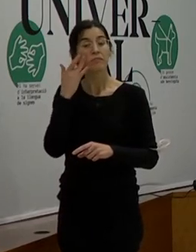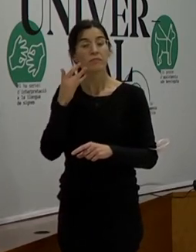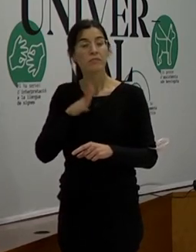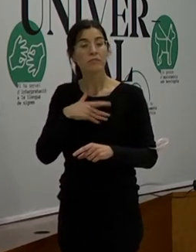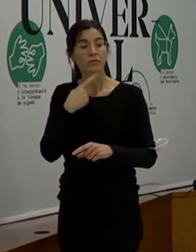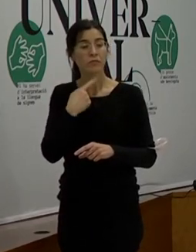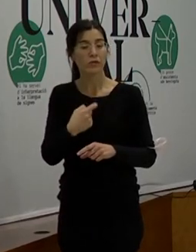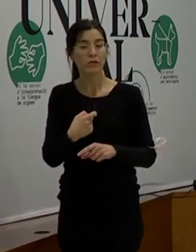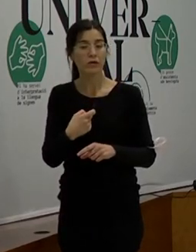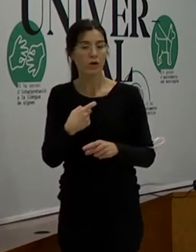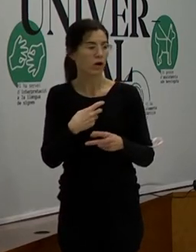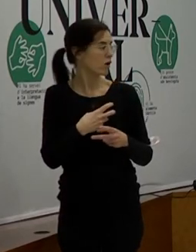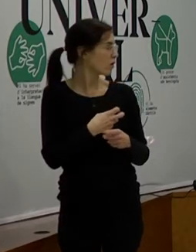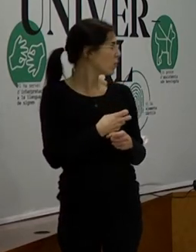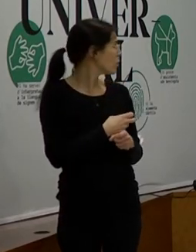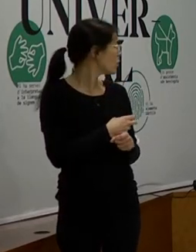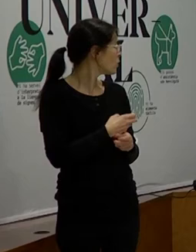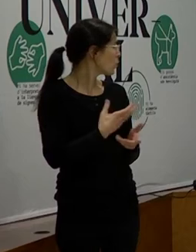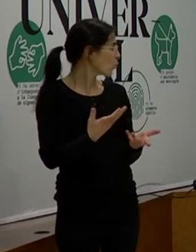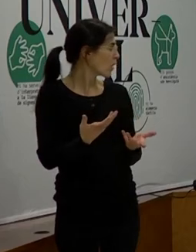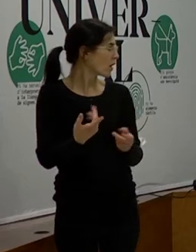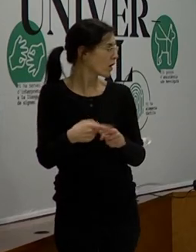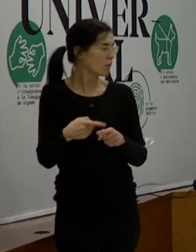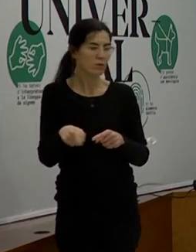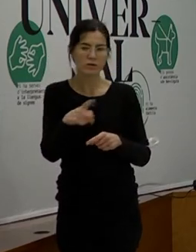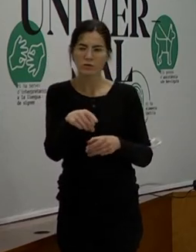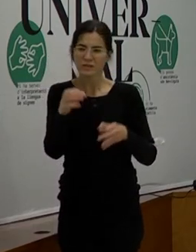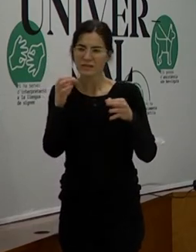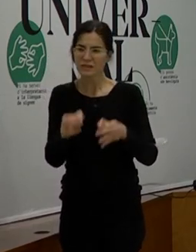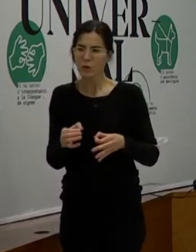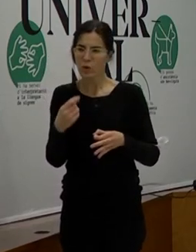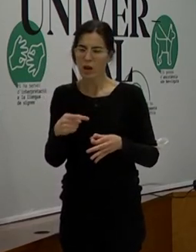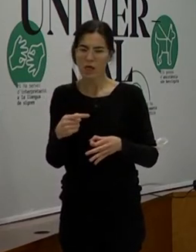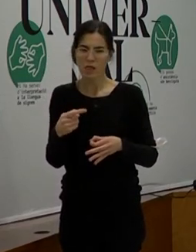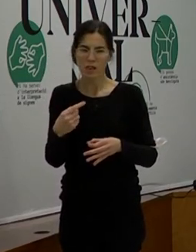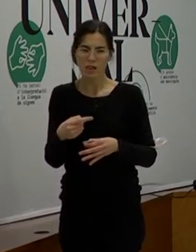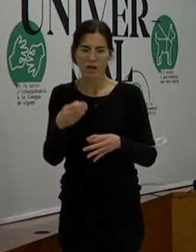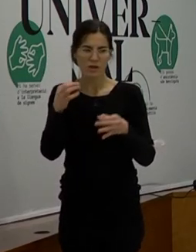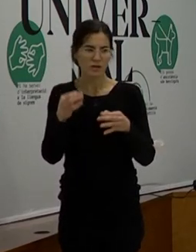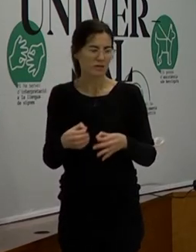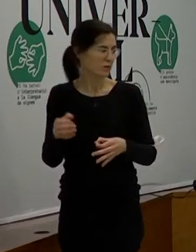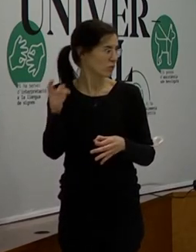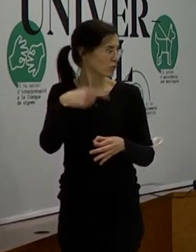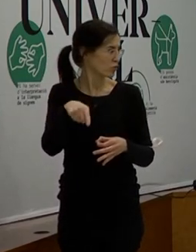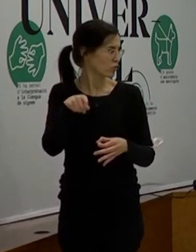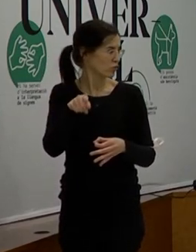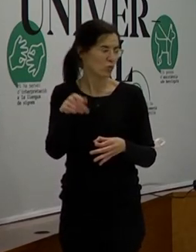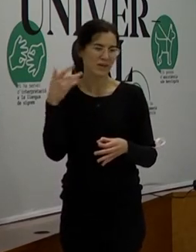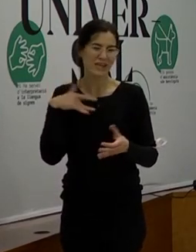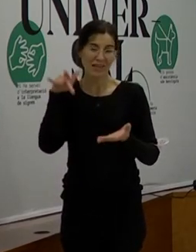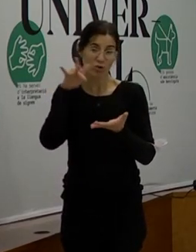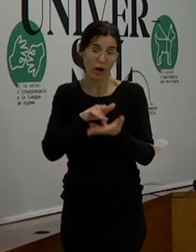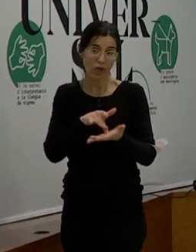aquí? Perquè segur que estàs, eh? Estàs, has estat o